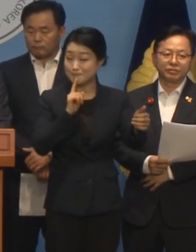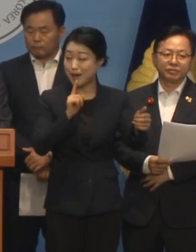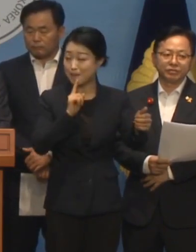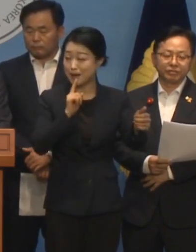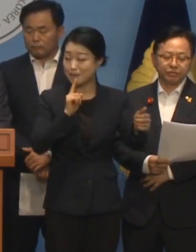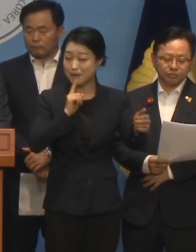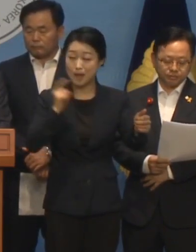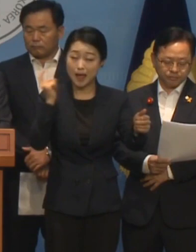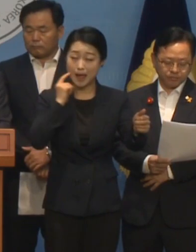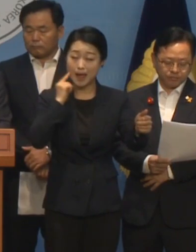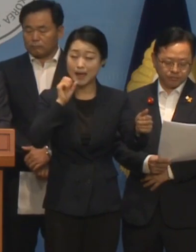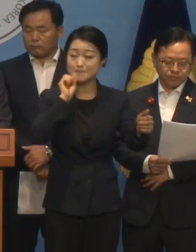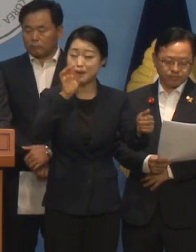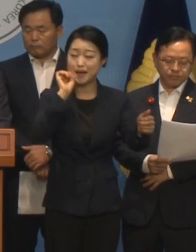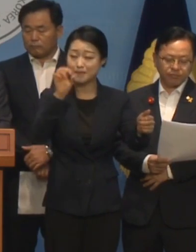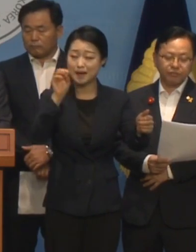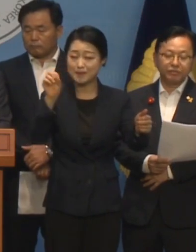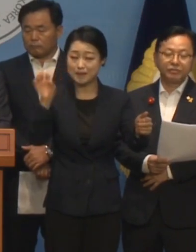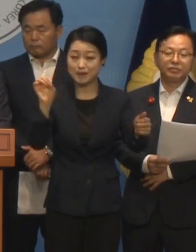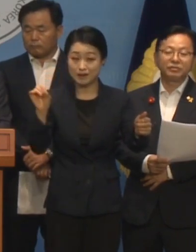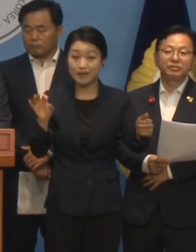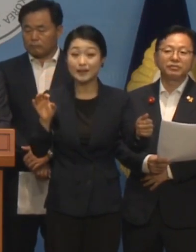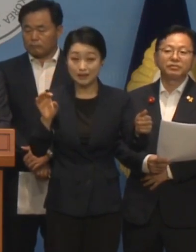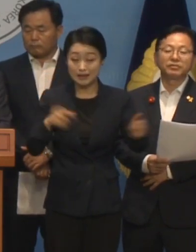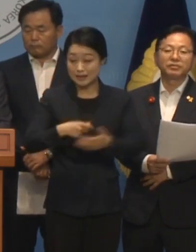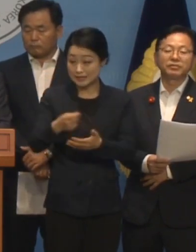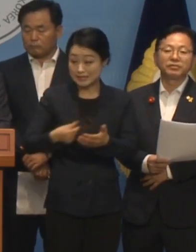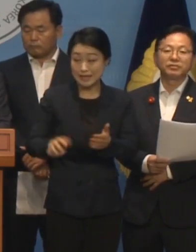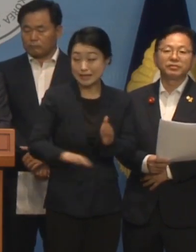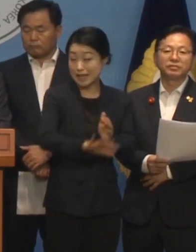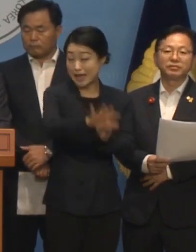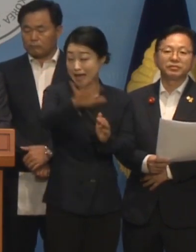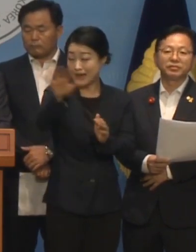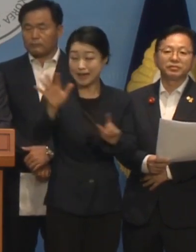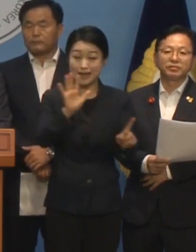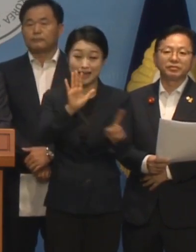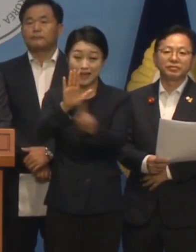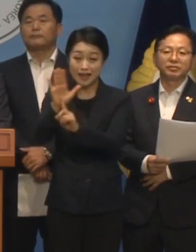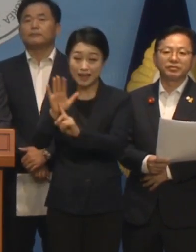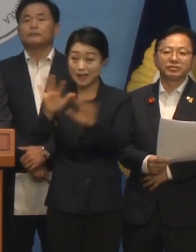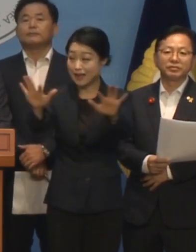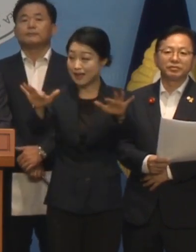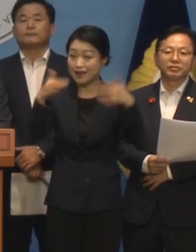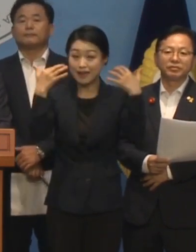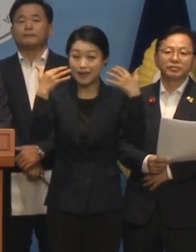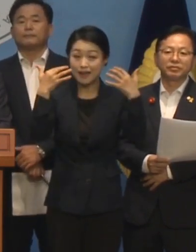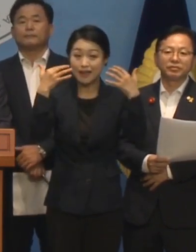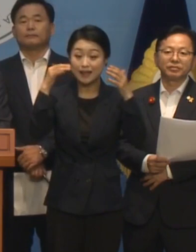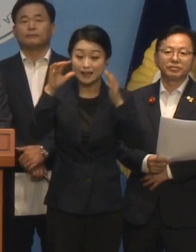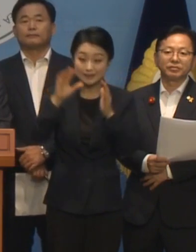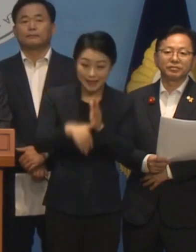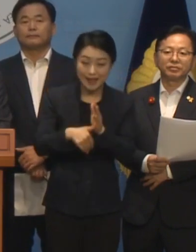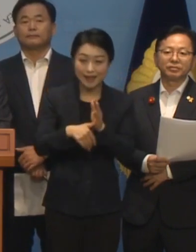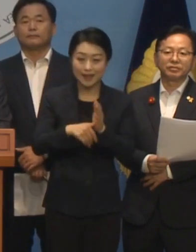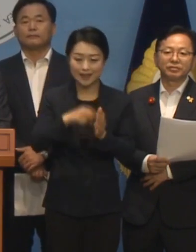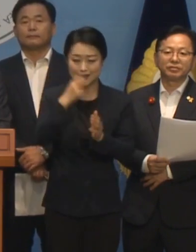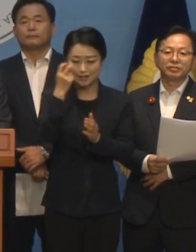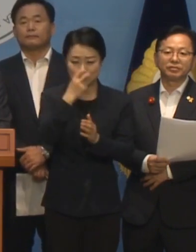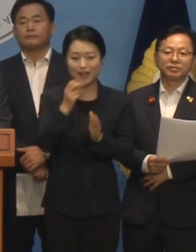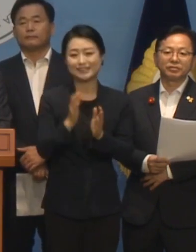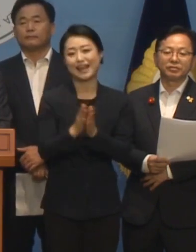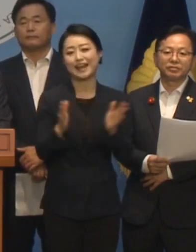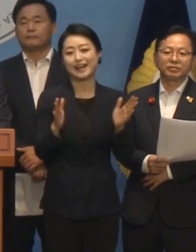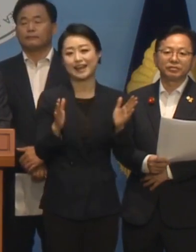흘립니다. 수없이 많은 기사들이 쏟아지며 여론의 관심이 집중됐을 때 수사를